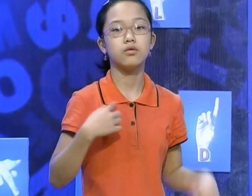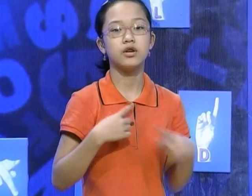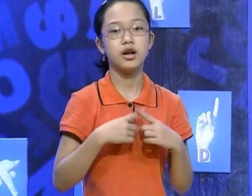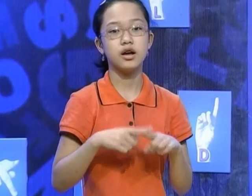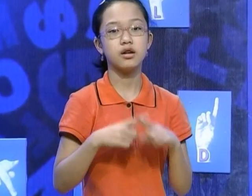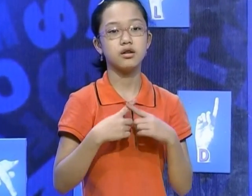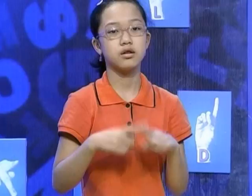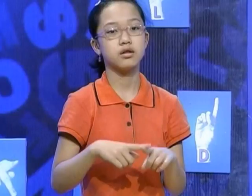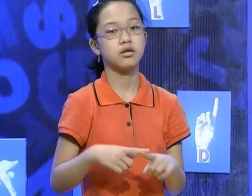Đây là ký hiệu áo len đấy.